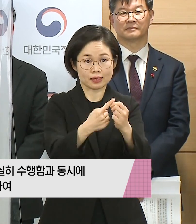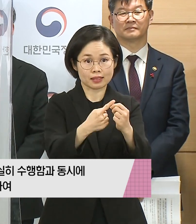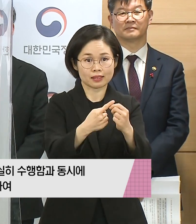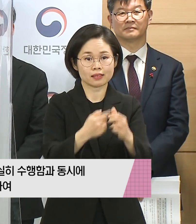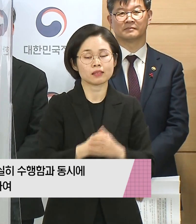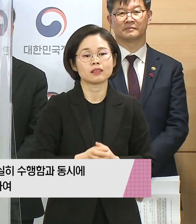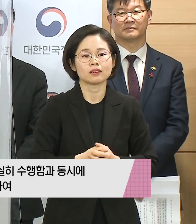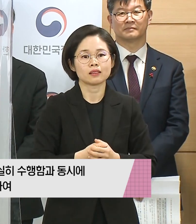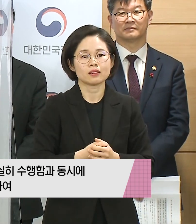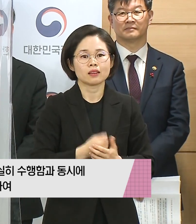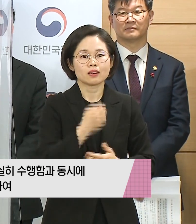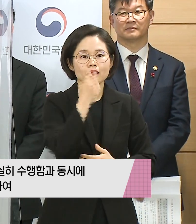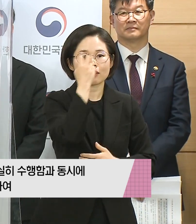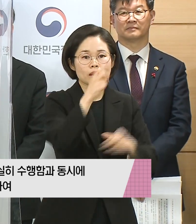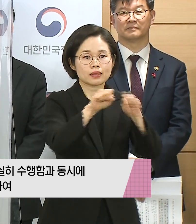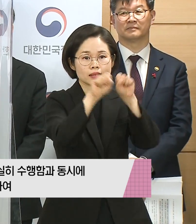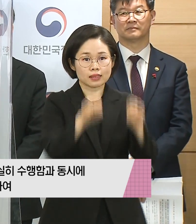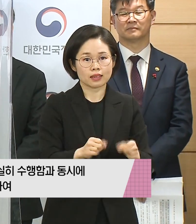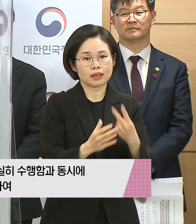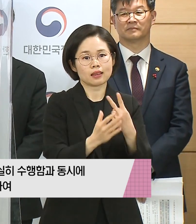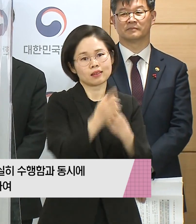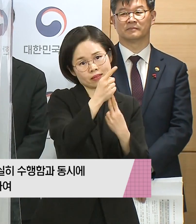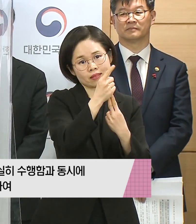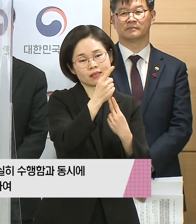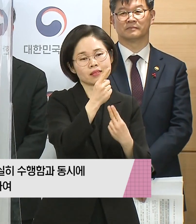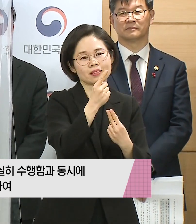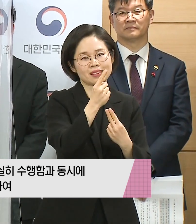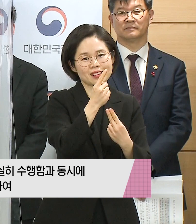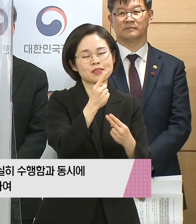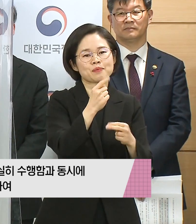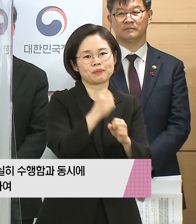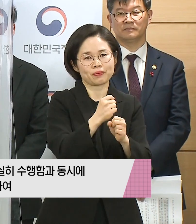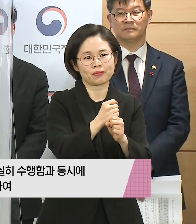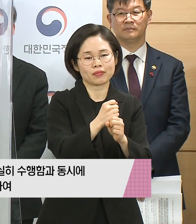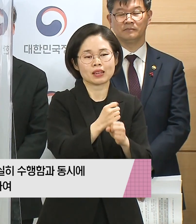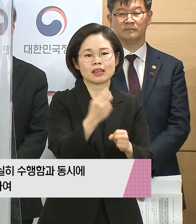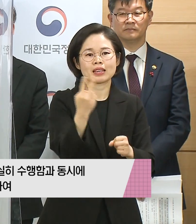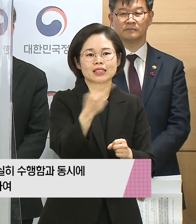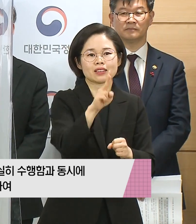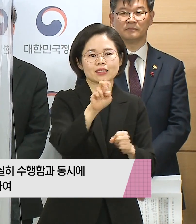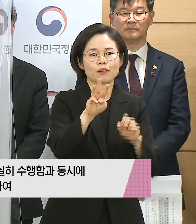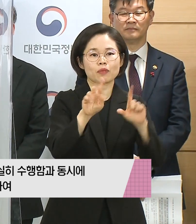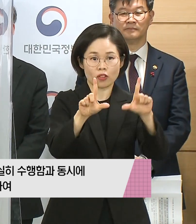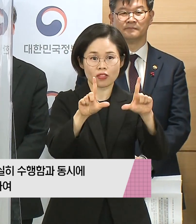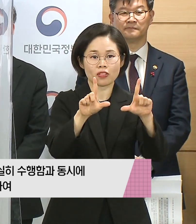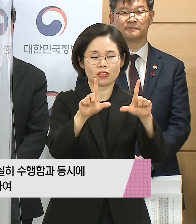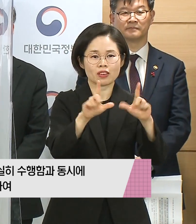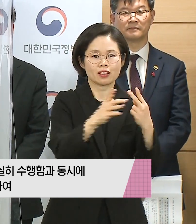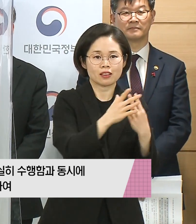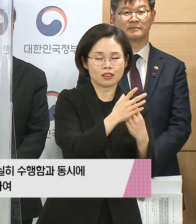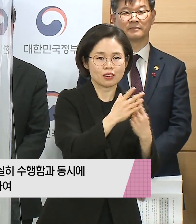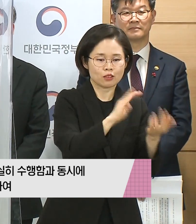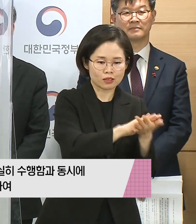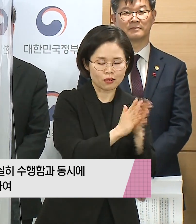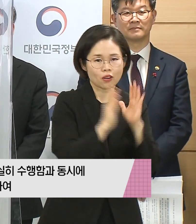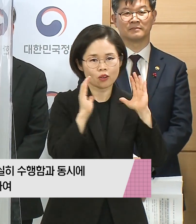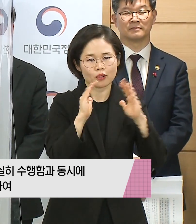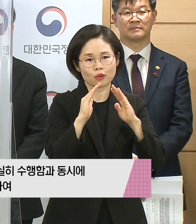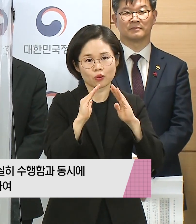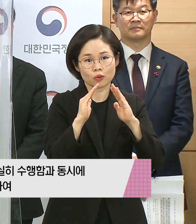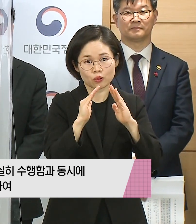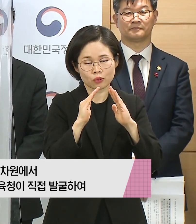1단계에서는 관리체계 일원화 작업을 충실히 수행함과 동시에 2023년에 유보통합